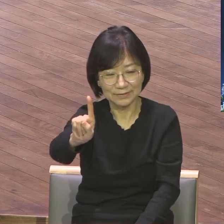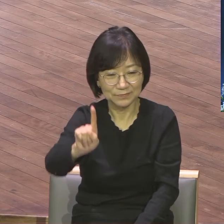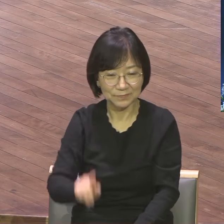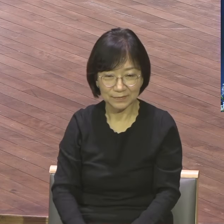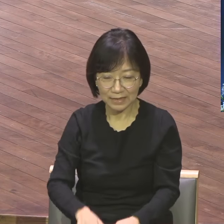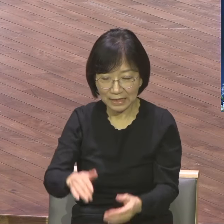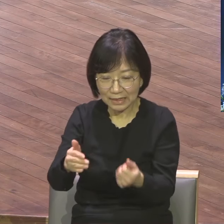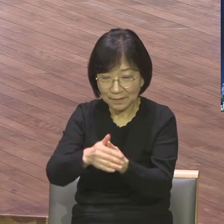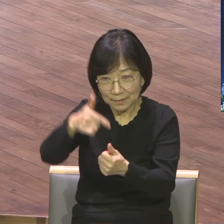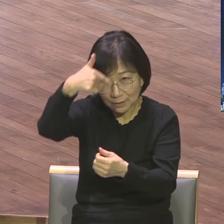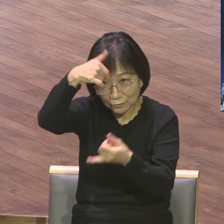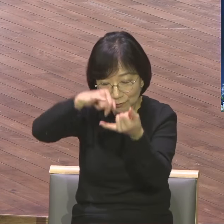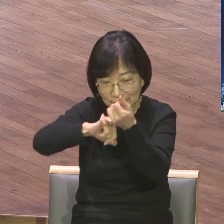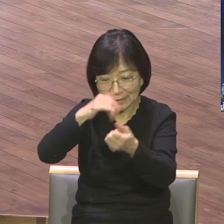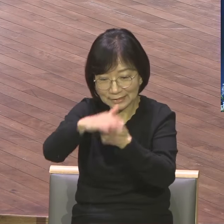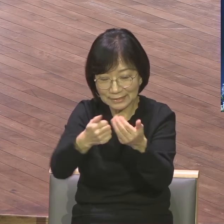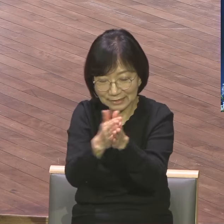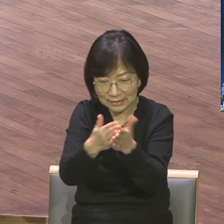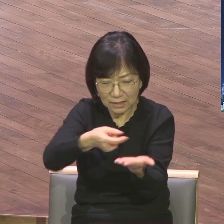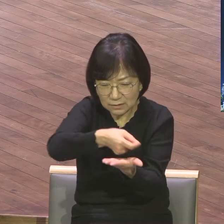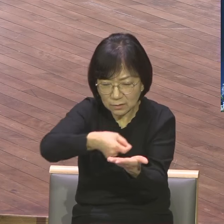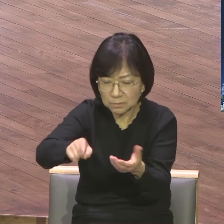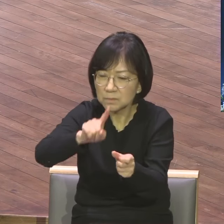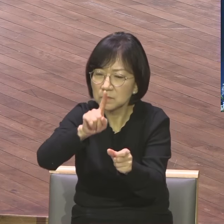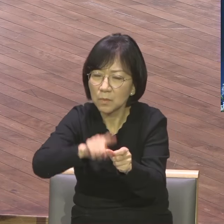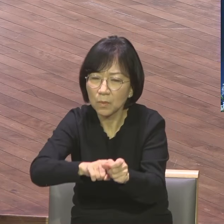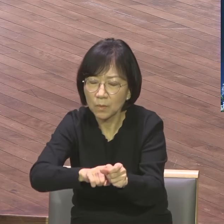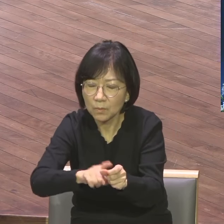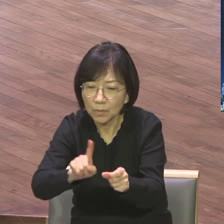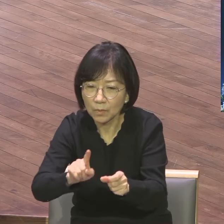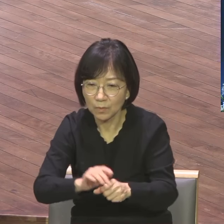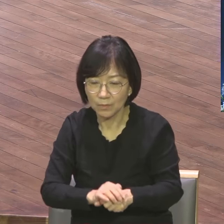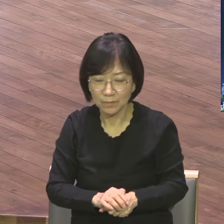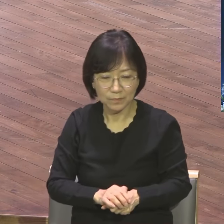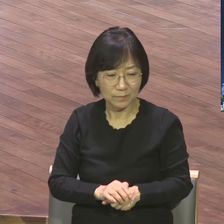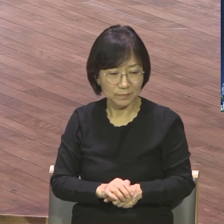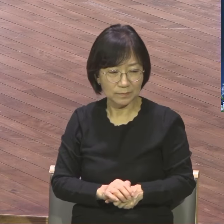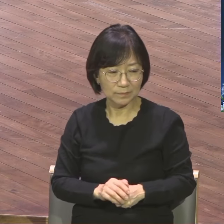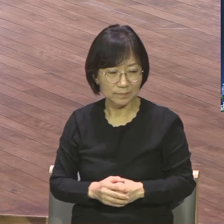기록 목적이 무엇입니까? 왜 구약을 기록했습니까?